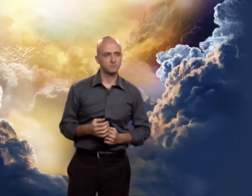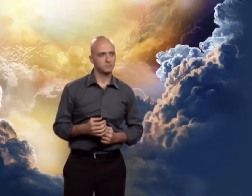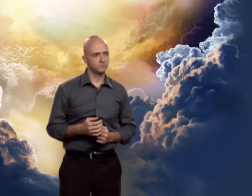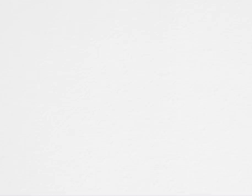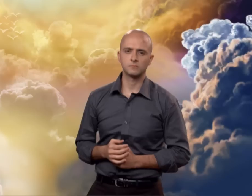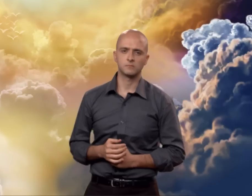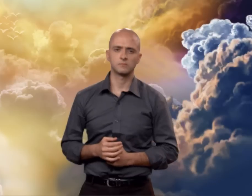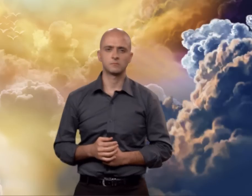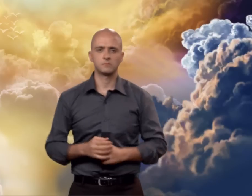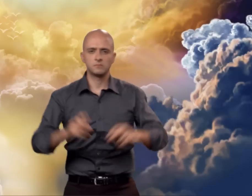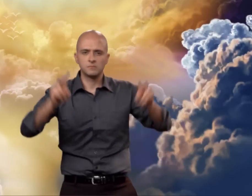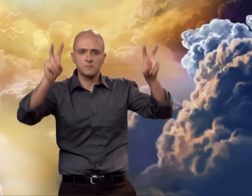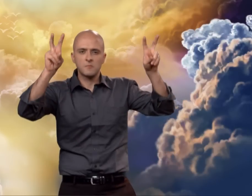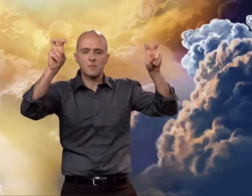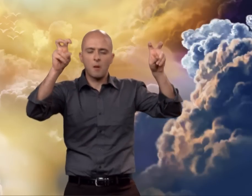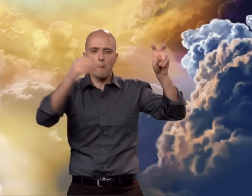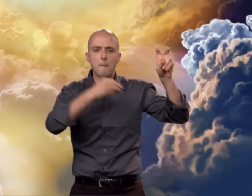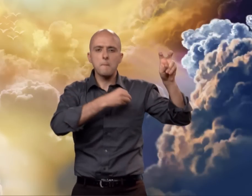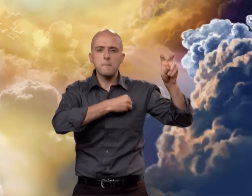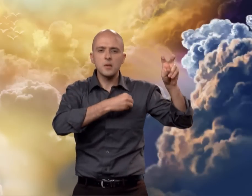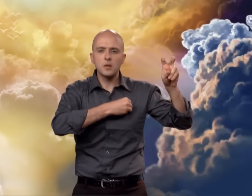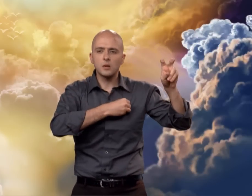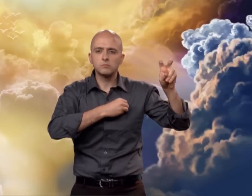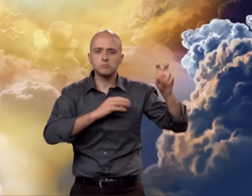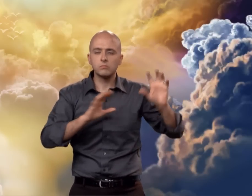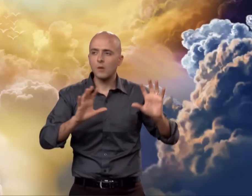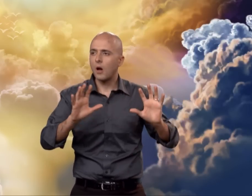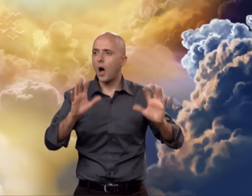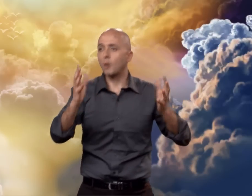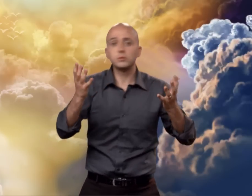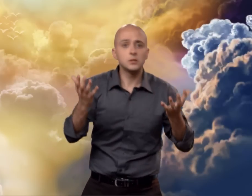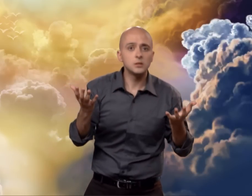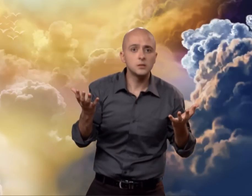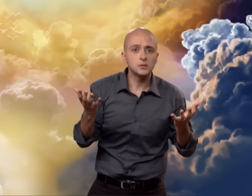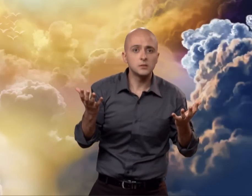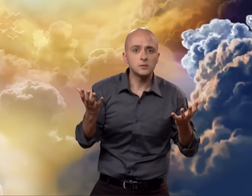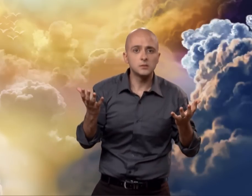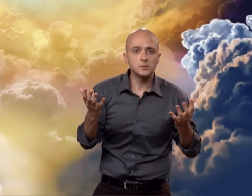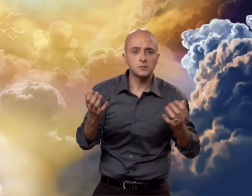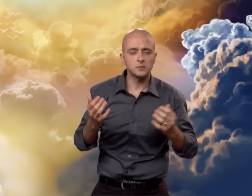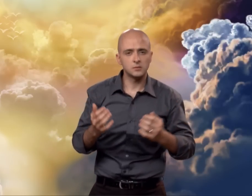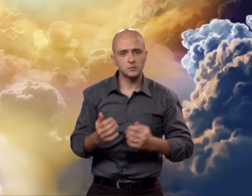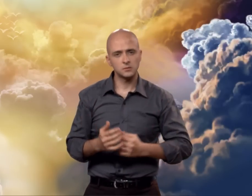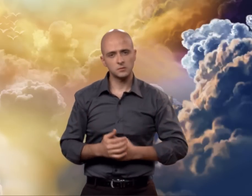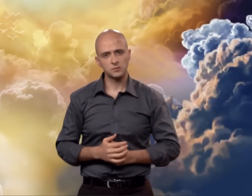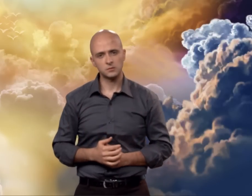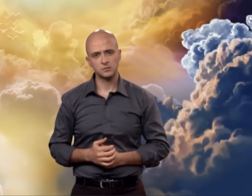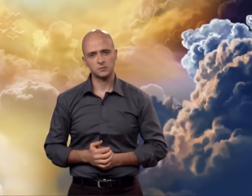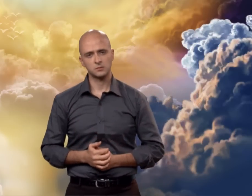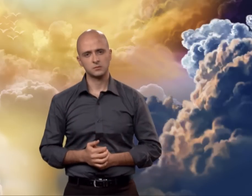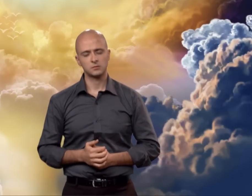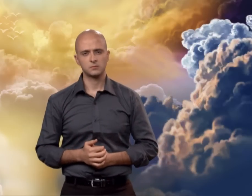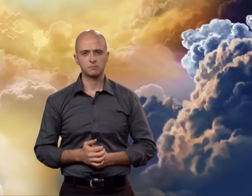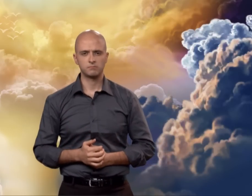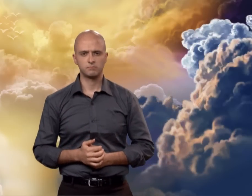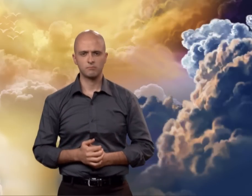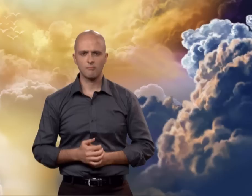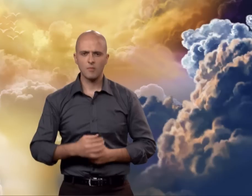Senhor. Porém, como os justos poderão receber esse elogio se estiverem morando em sua presença durante longos